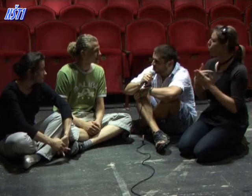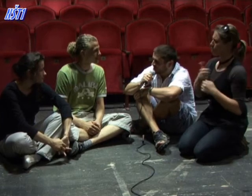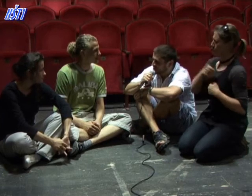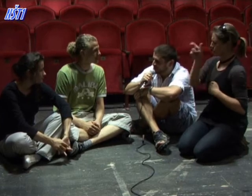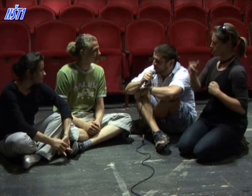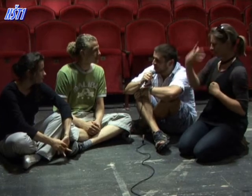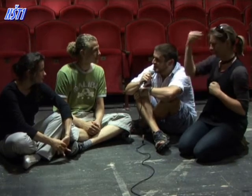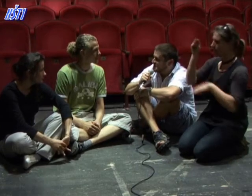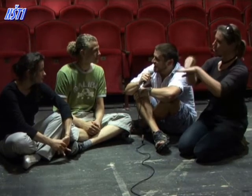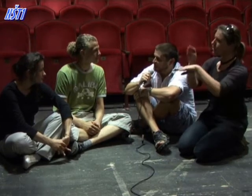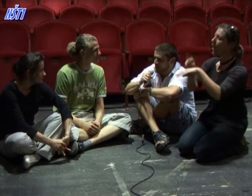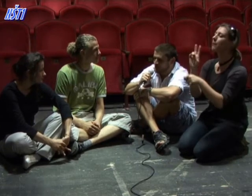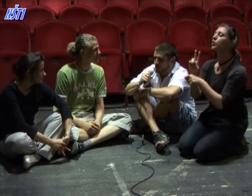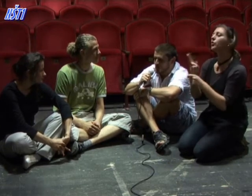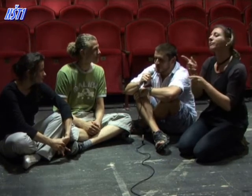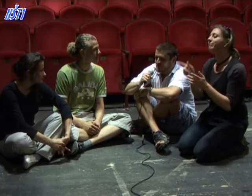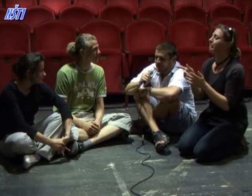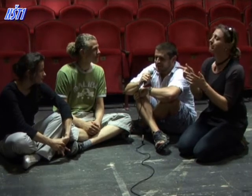tlumočníkovi, jsem říkal, ať to bere